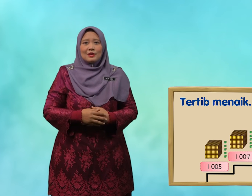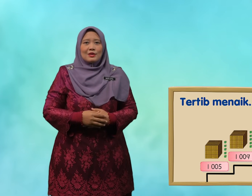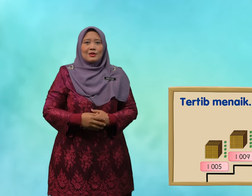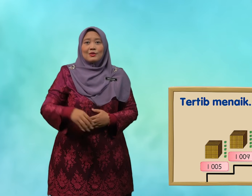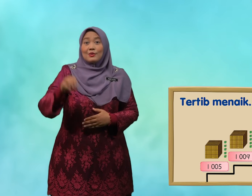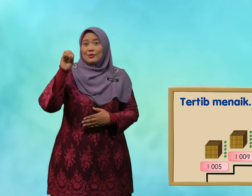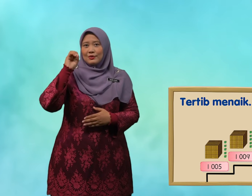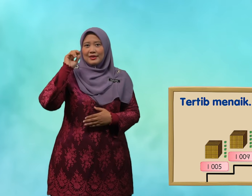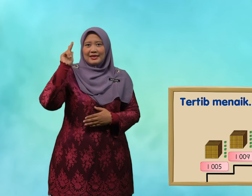ok